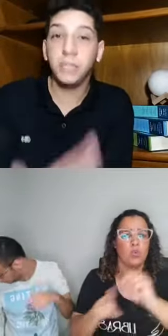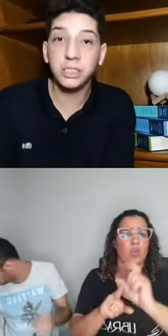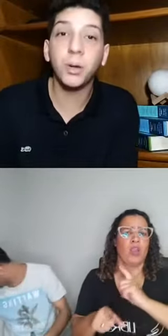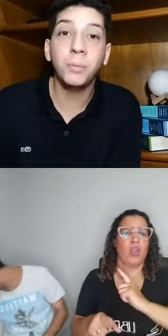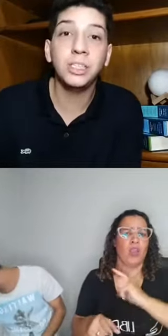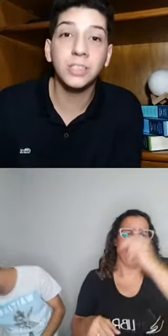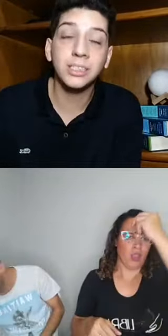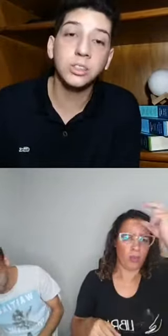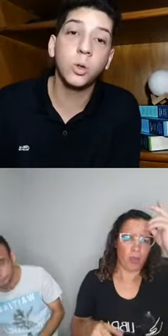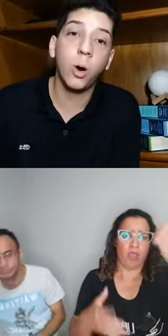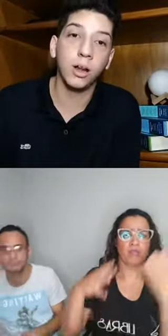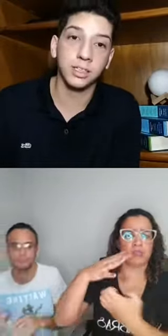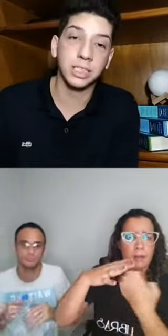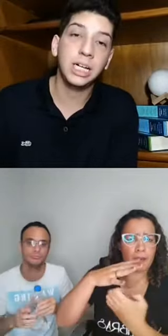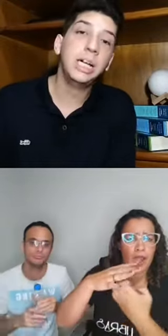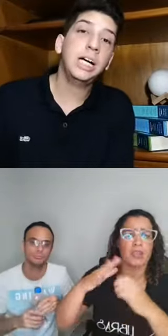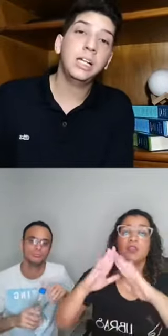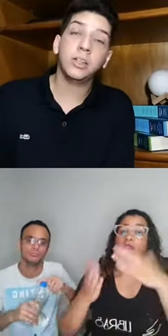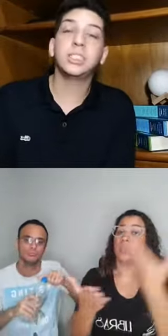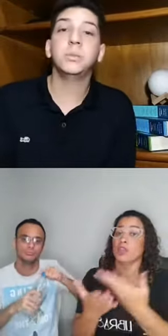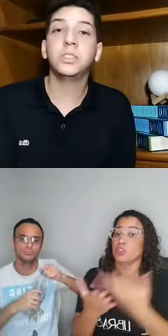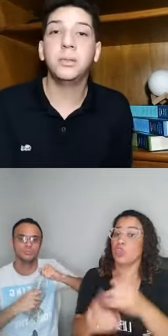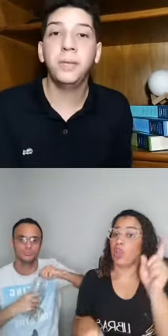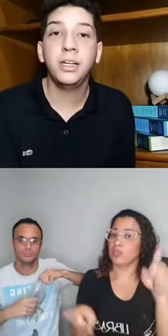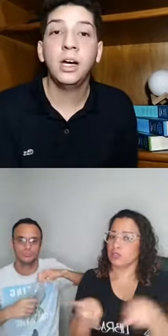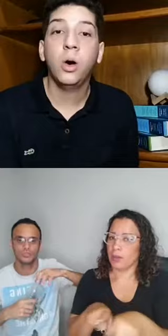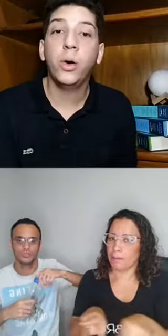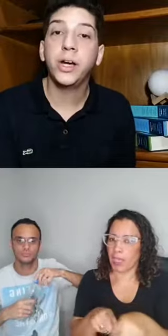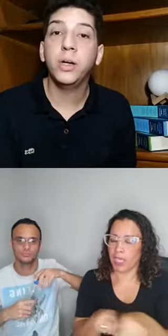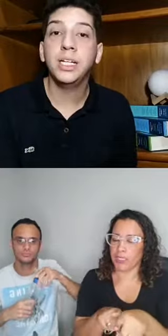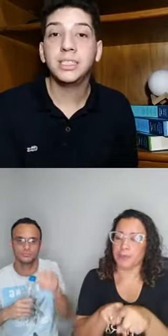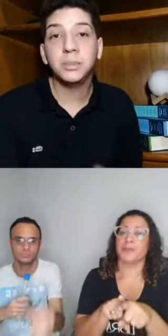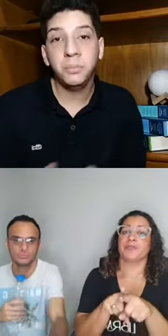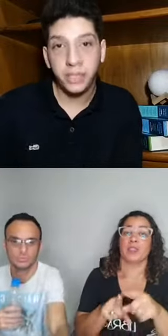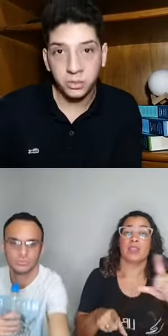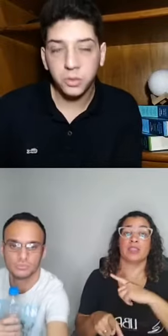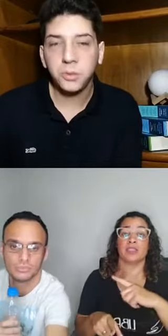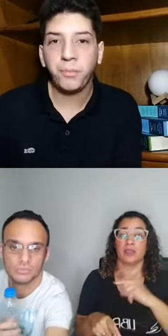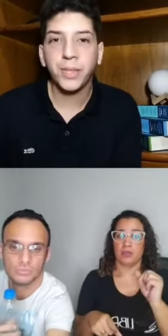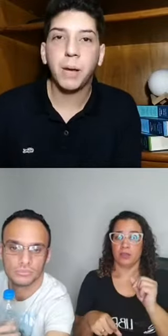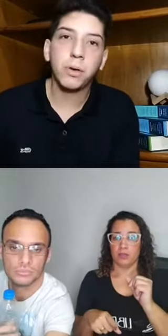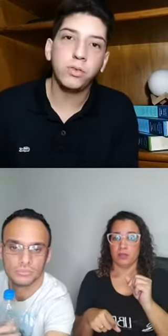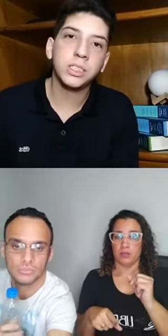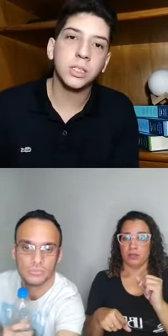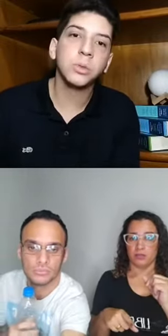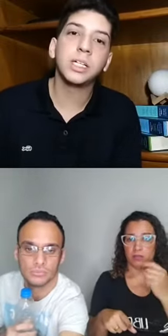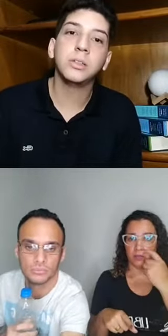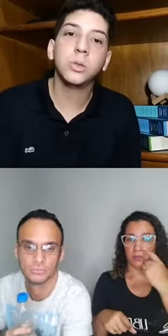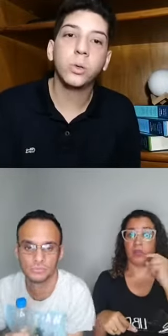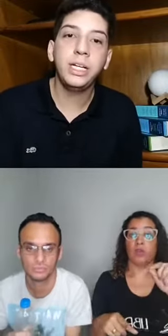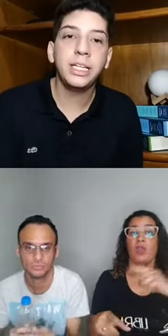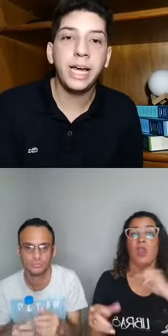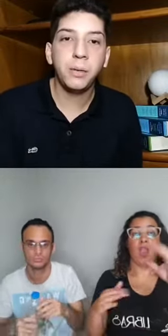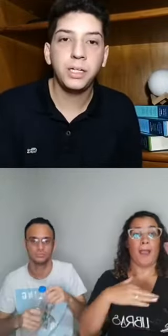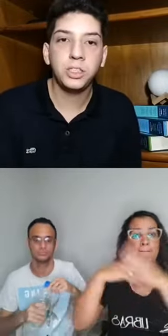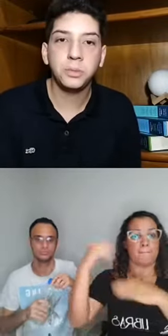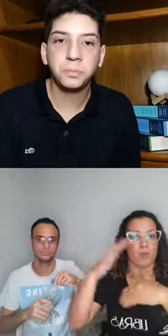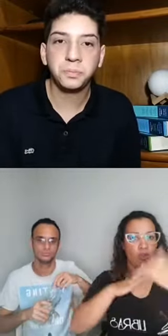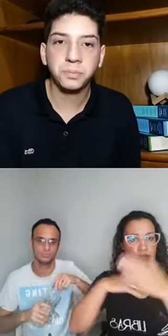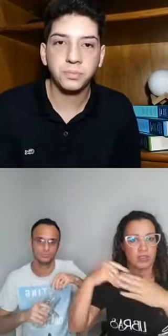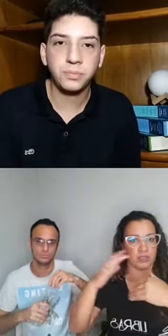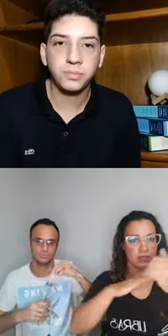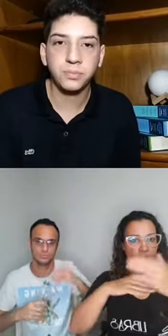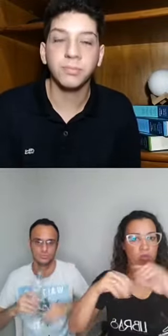empresas e principalmente nas escolas. Nós temos também o reconhecimento da profissão do